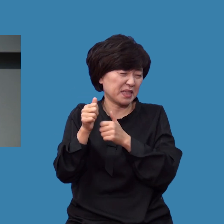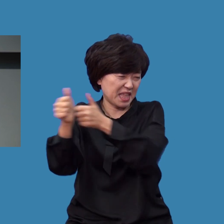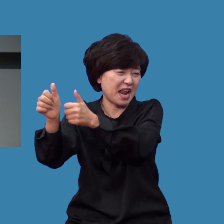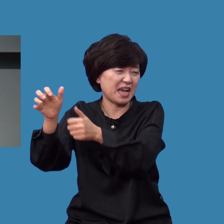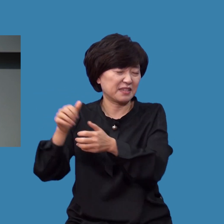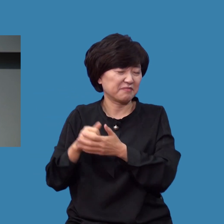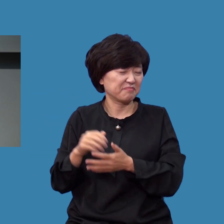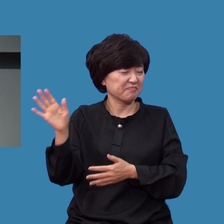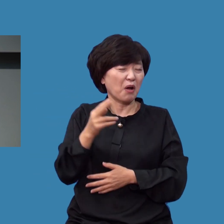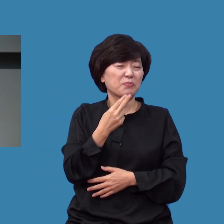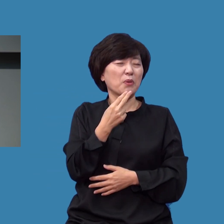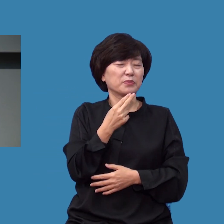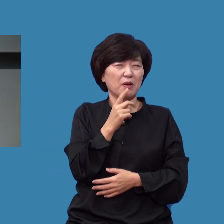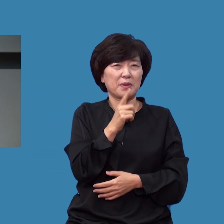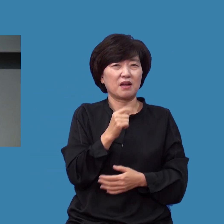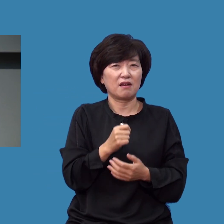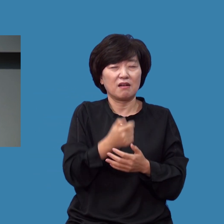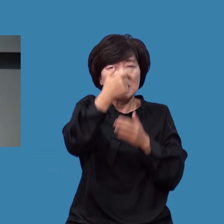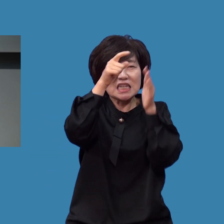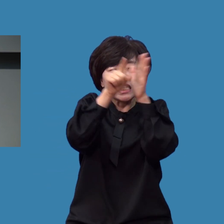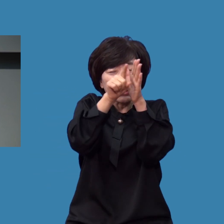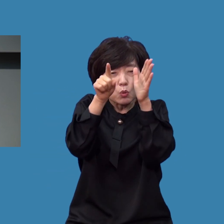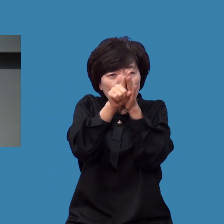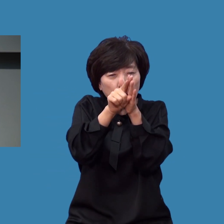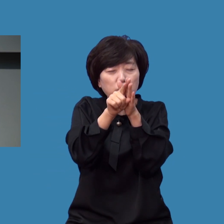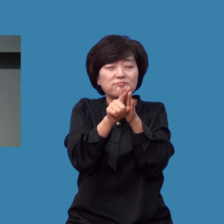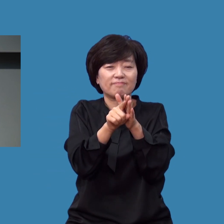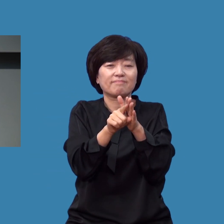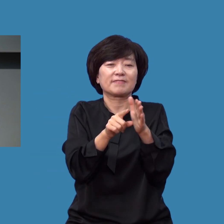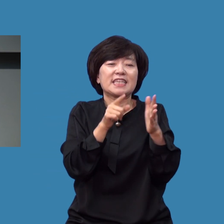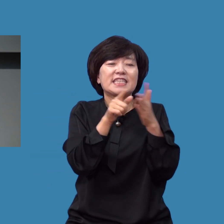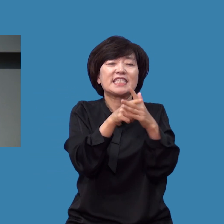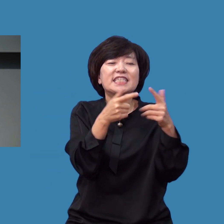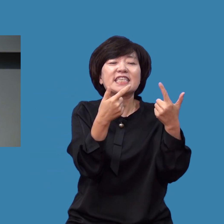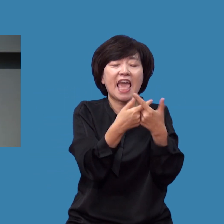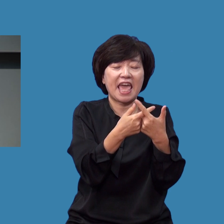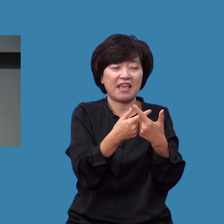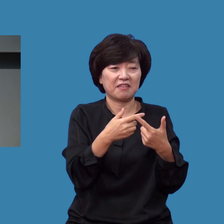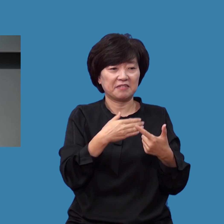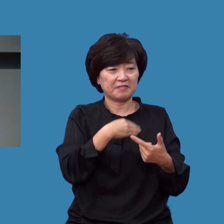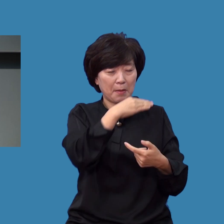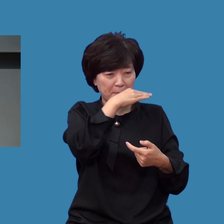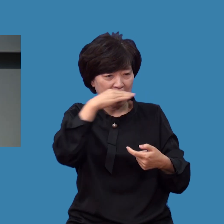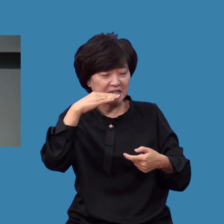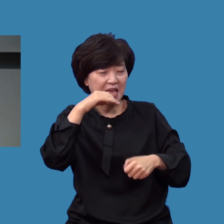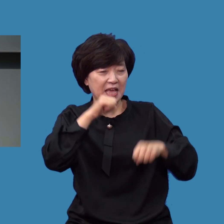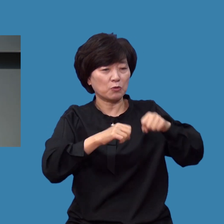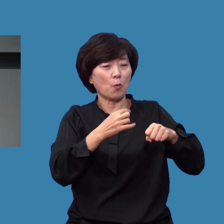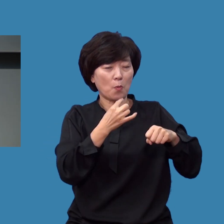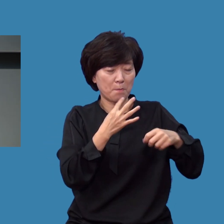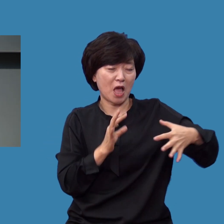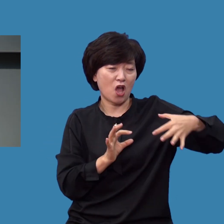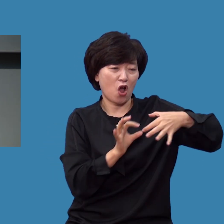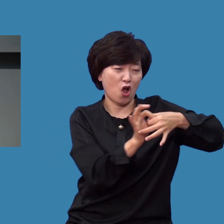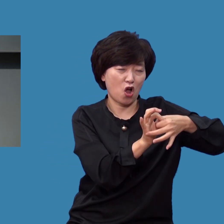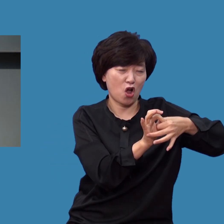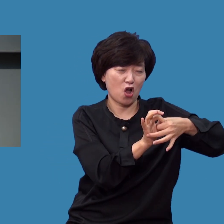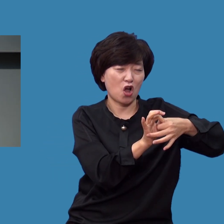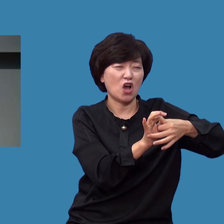그래서 기독교를 이해할 수 있고 행동할 수 있는 영역만으로 제한해 버립니다. 이게 여러분 어디서부터 온